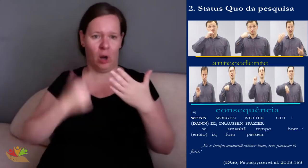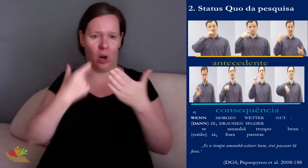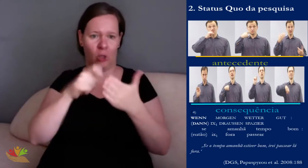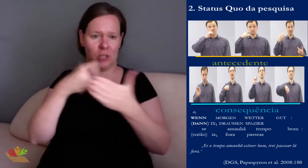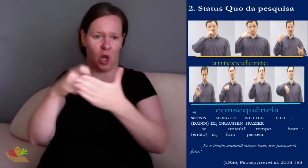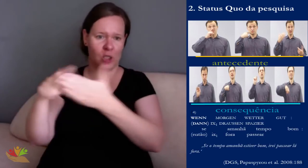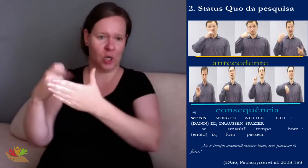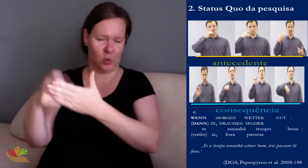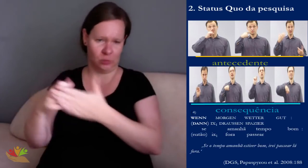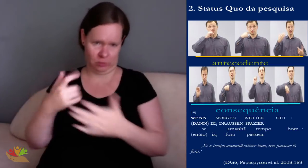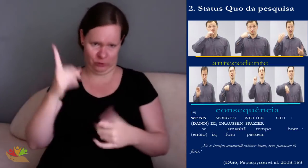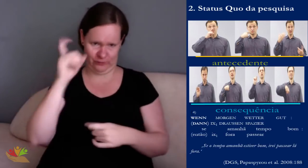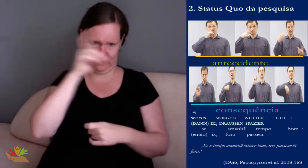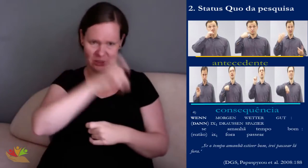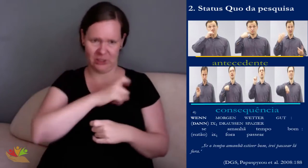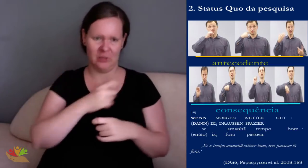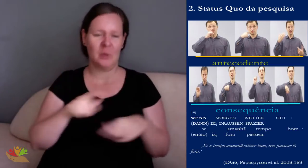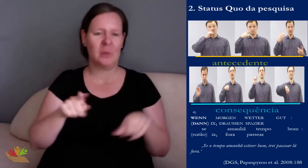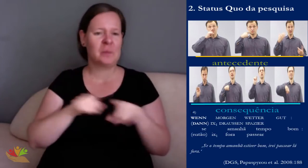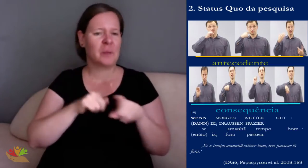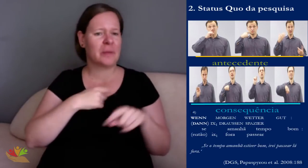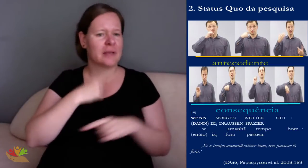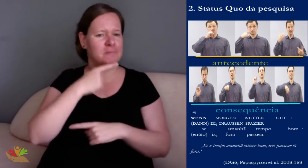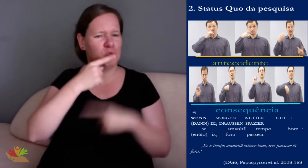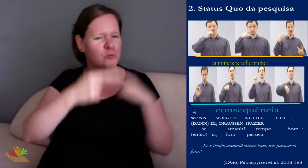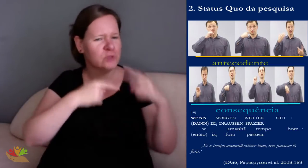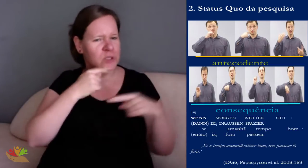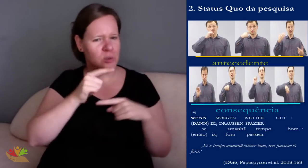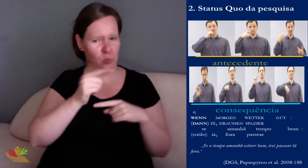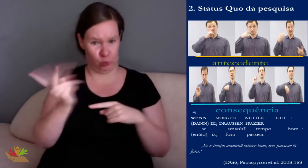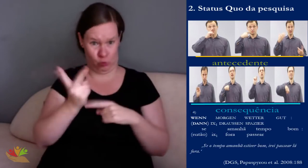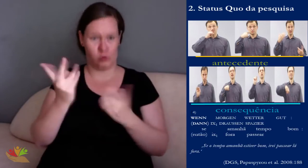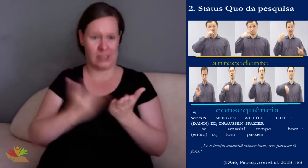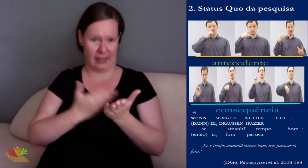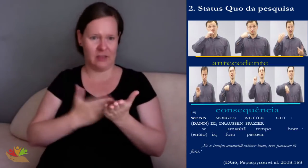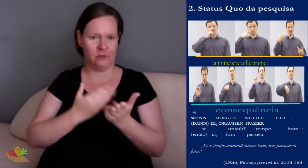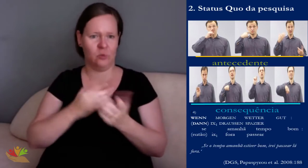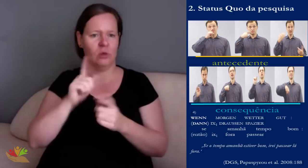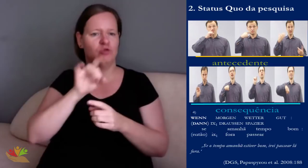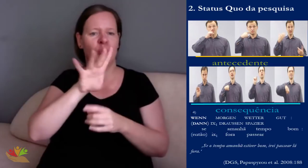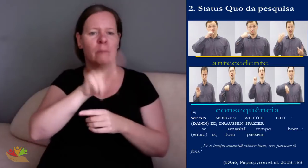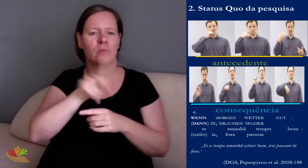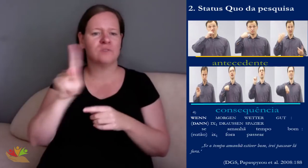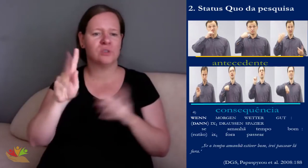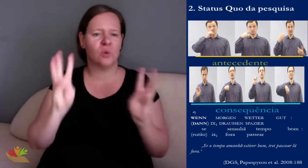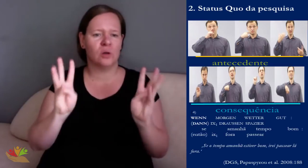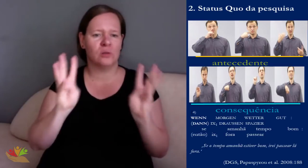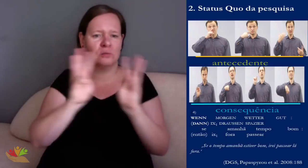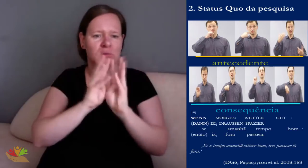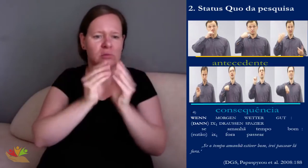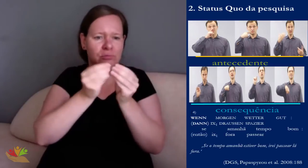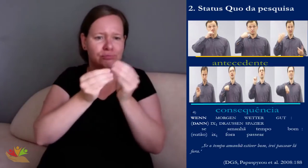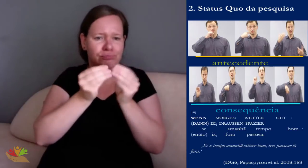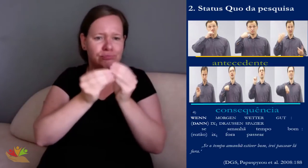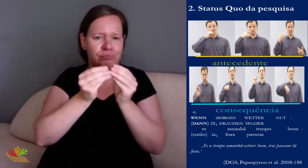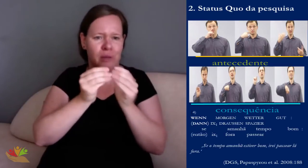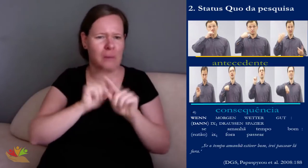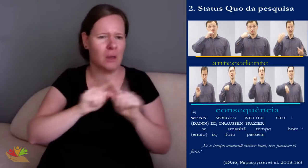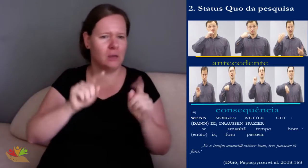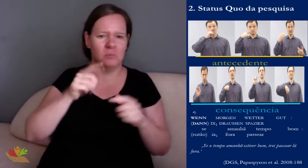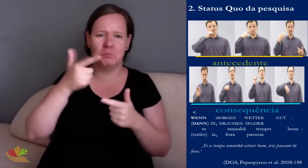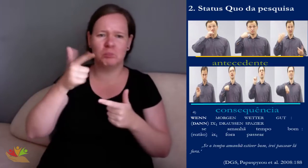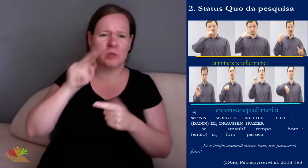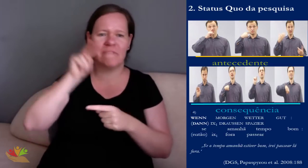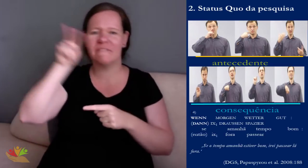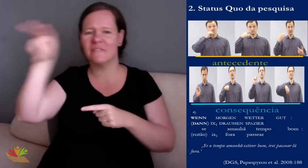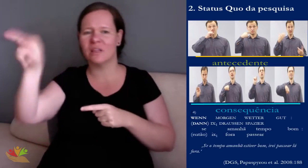fotografias, é só uma descrição com glosas. Então, muitas dúvidas que a gente tem ao analisar esses materiais ficam difíceis de